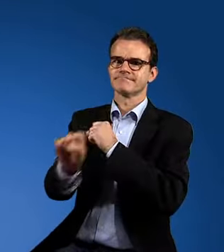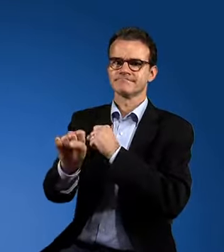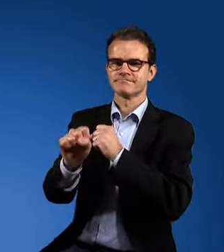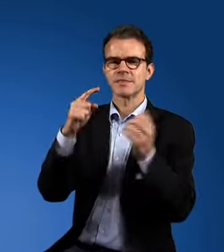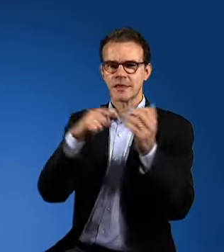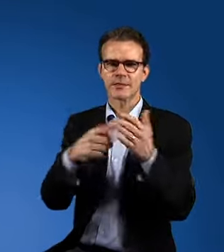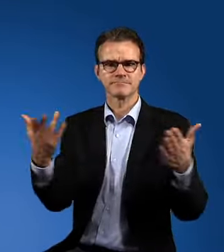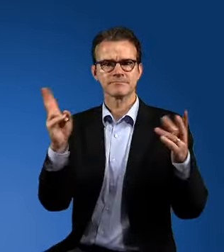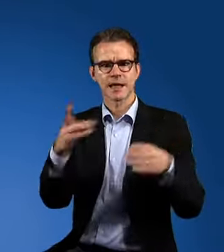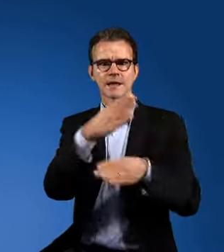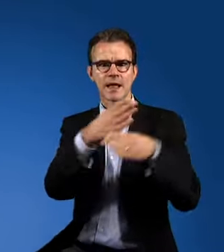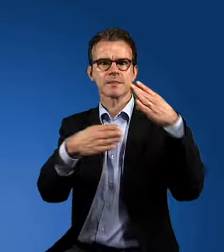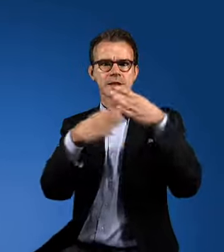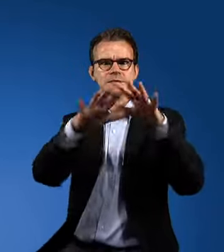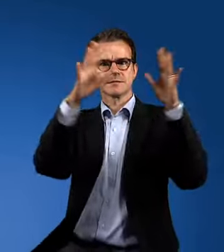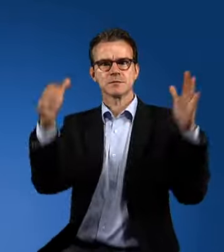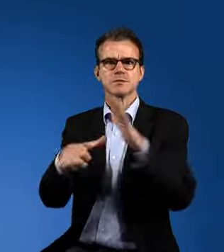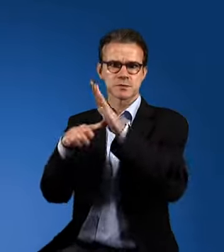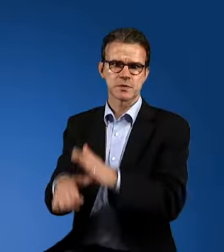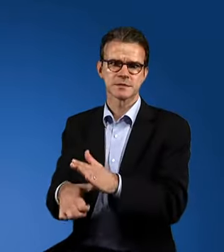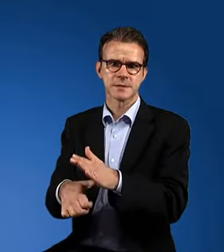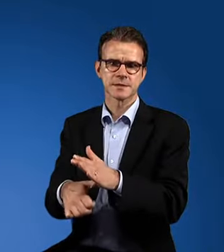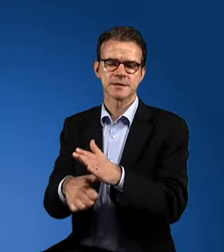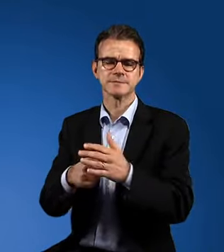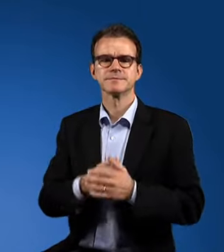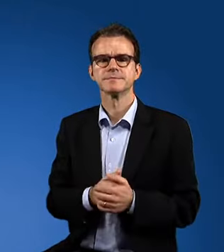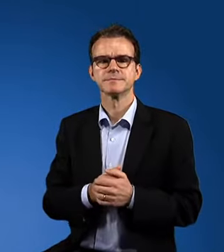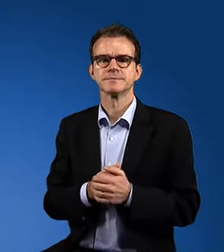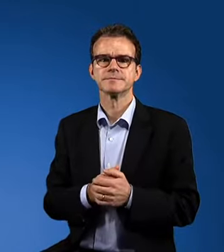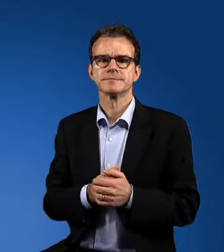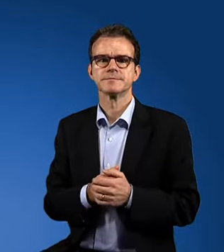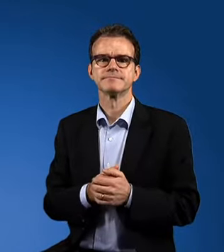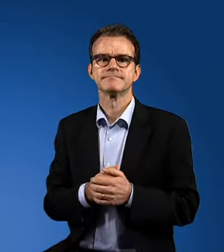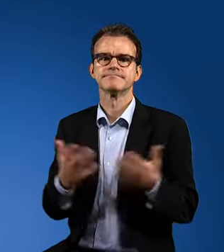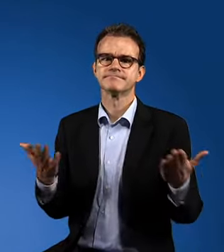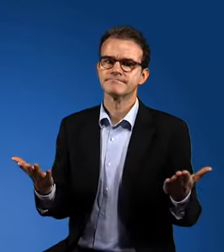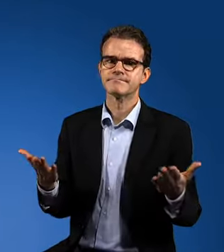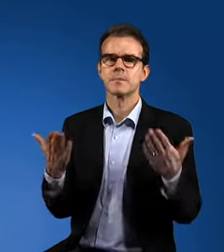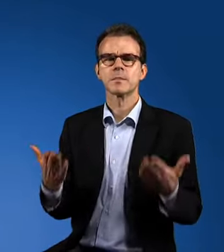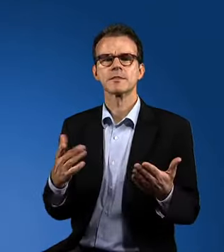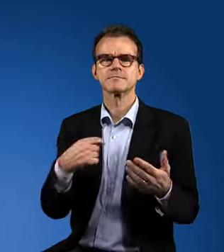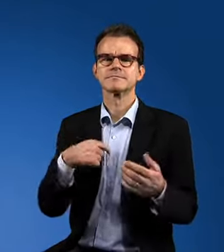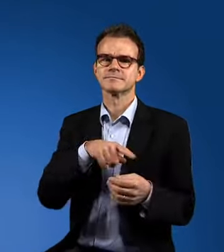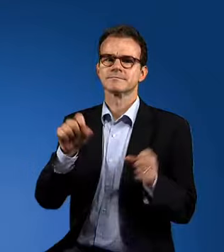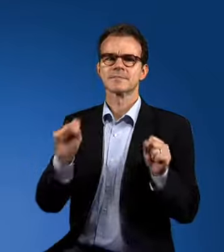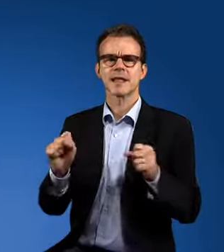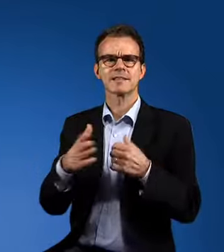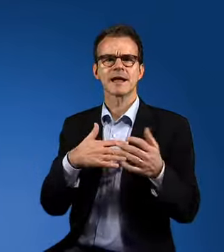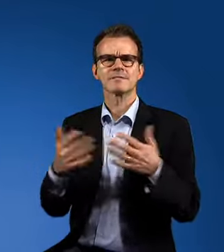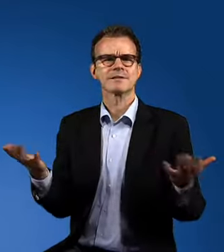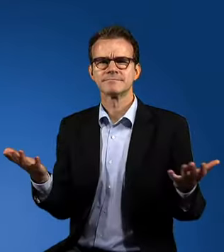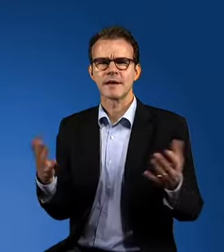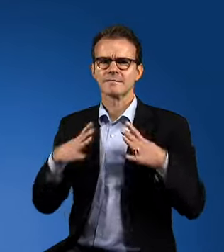esteitä. Puhutaan myös rakenteellisesta syrjinnästä. No mitä sitten on tehtävissä,